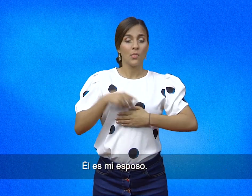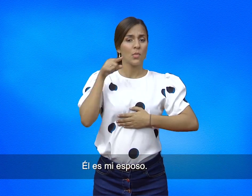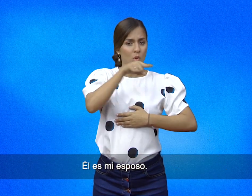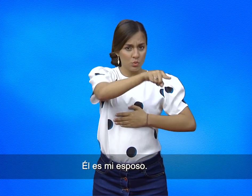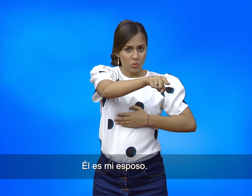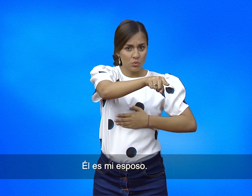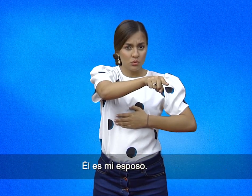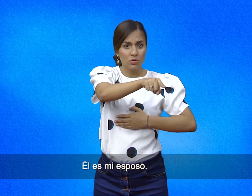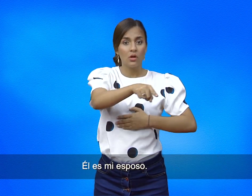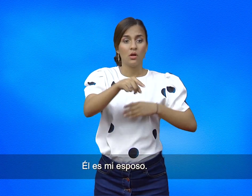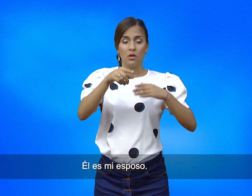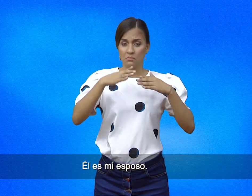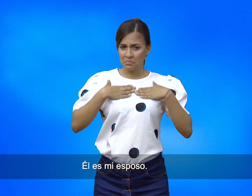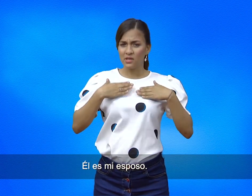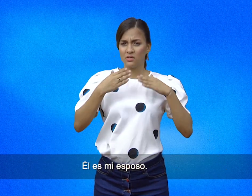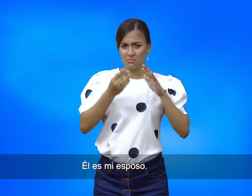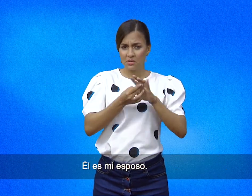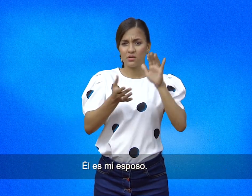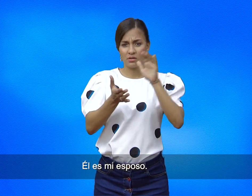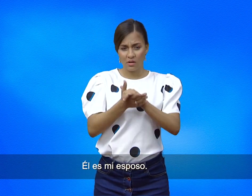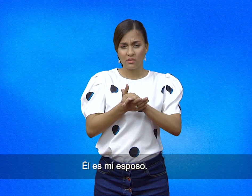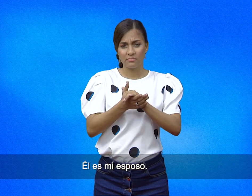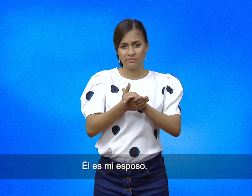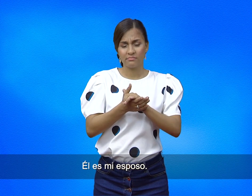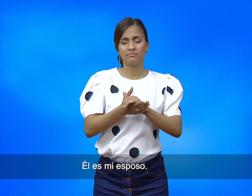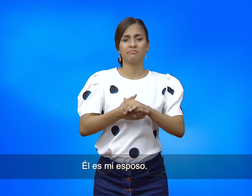Él es mi esposo.